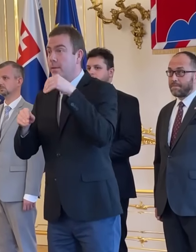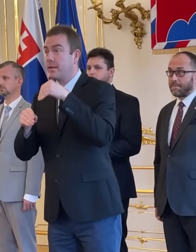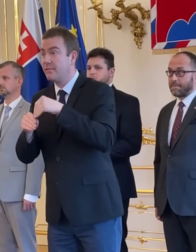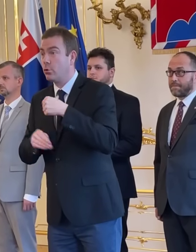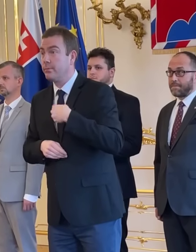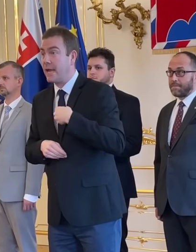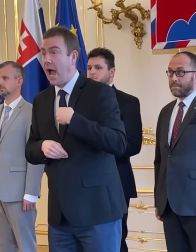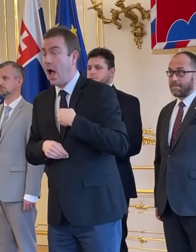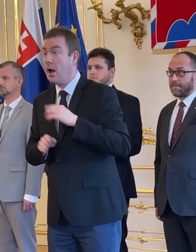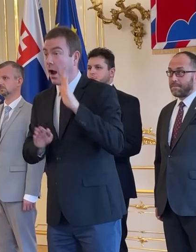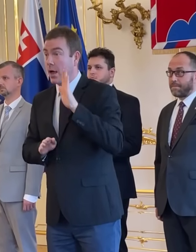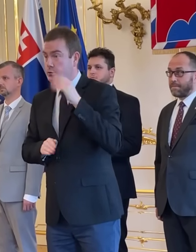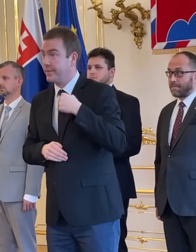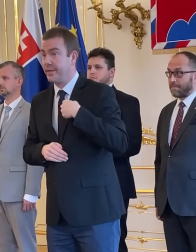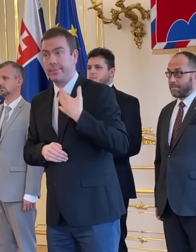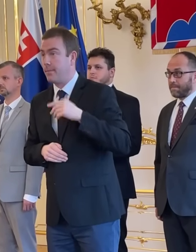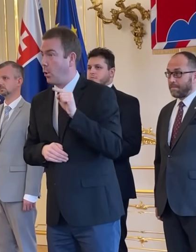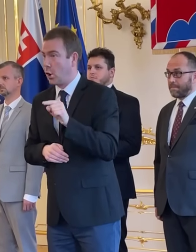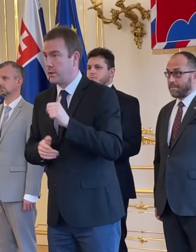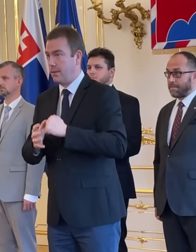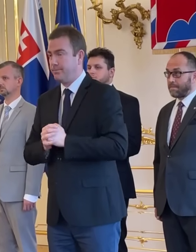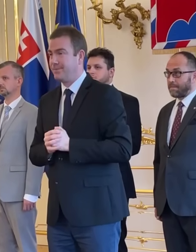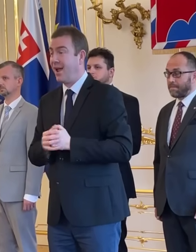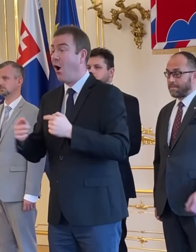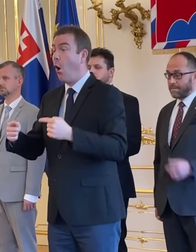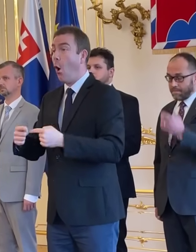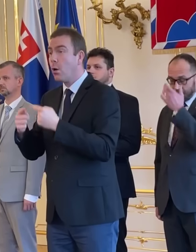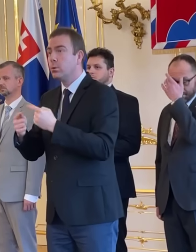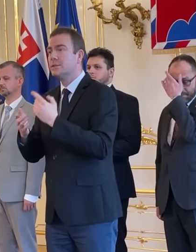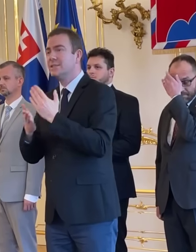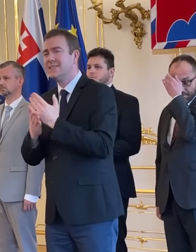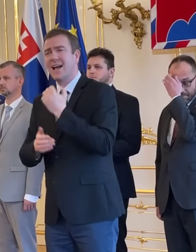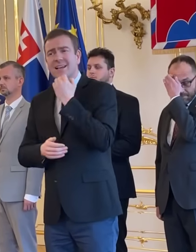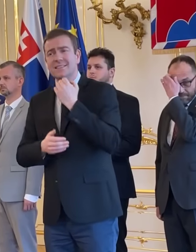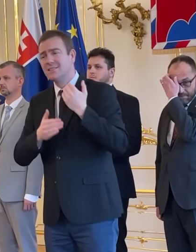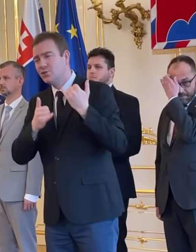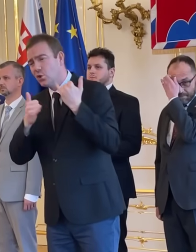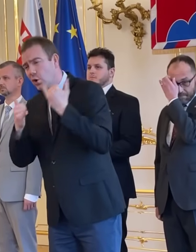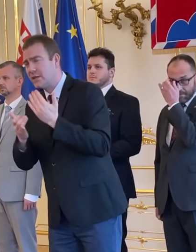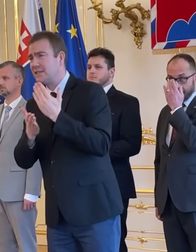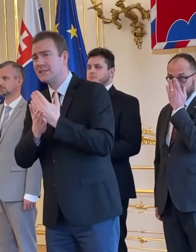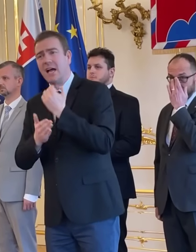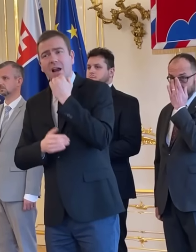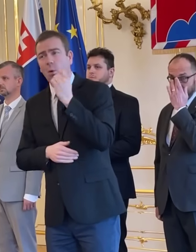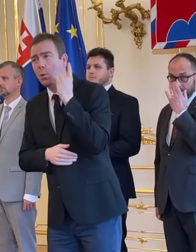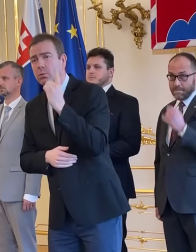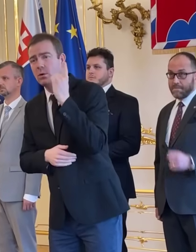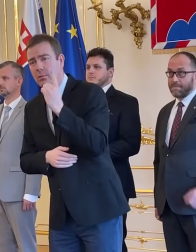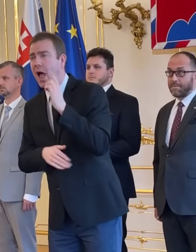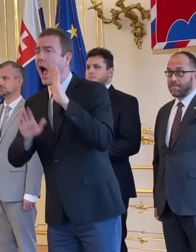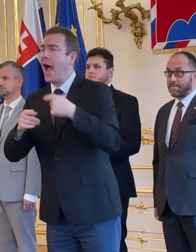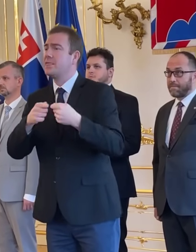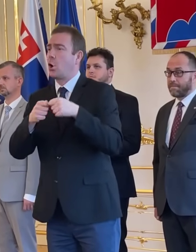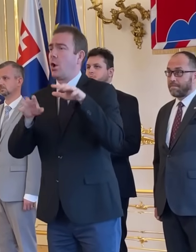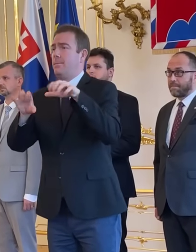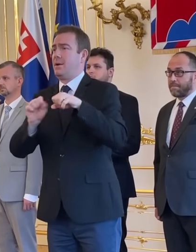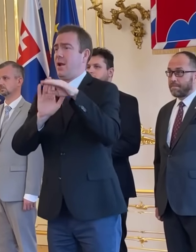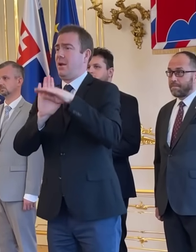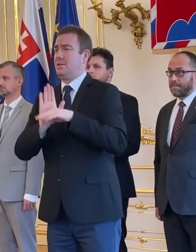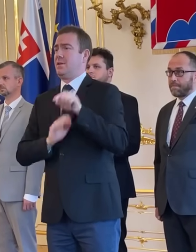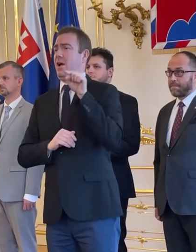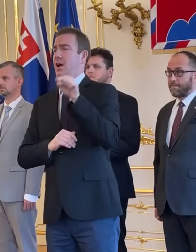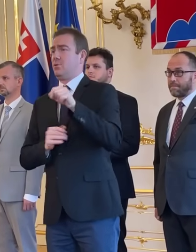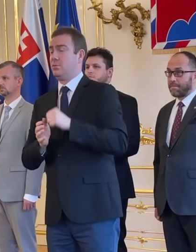gombík nestlačila. Upozorňovali ich na to aj opoziční poslanci. Napriek tomu koalícia takúto verziu zákona prijala.